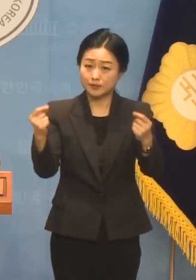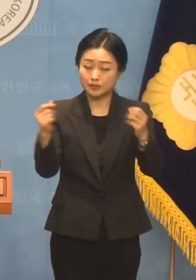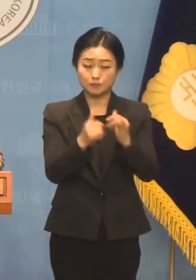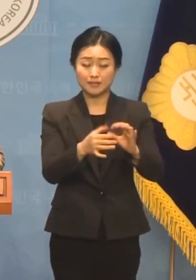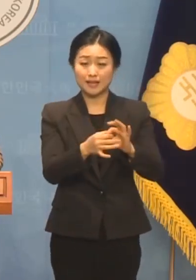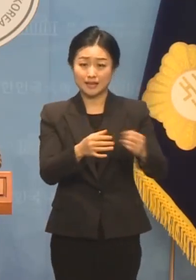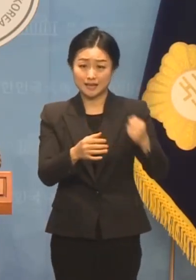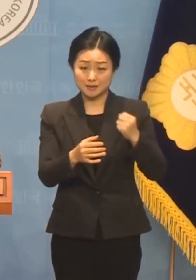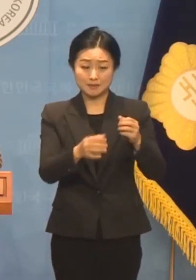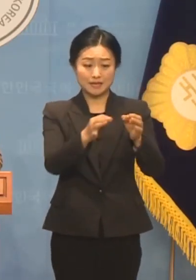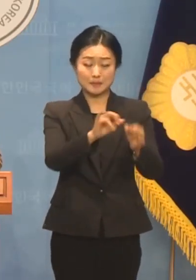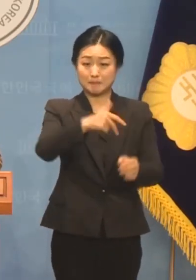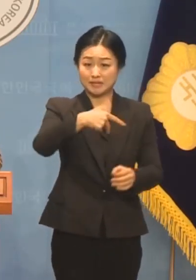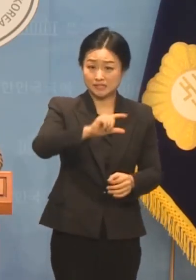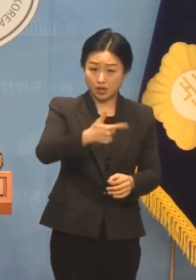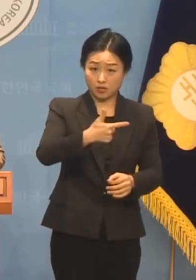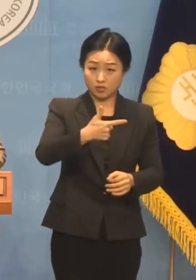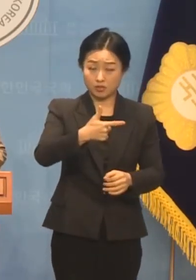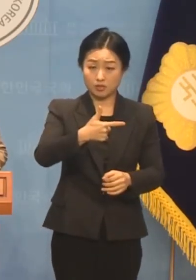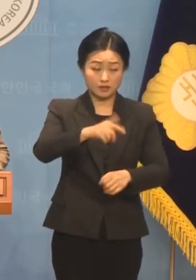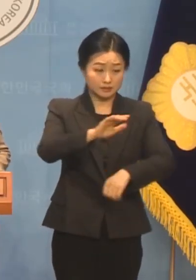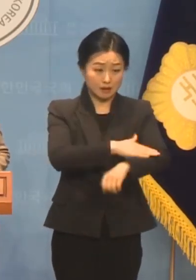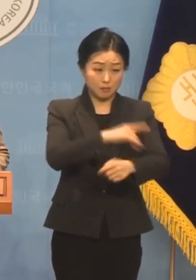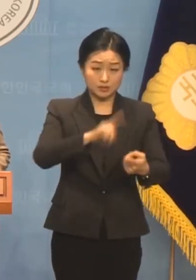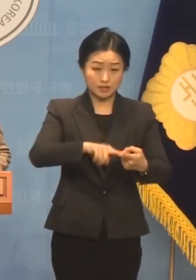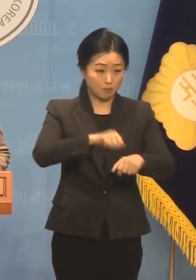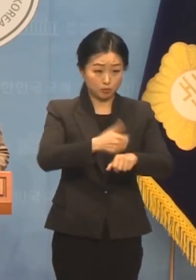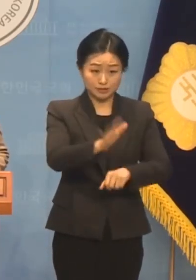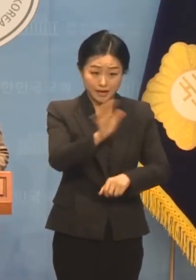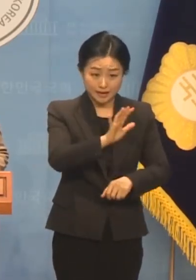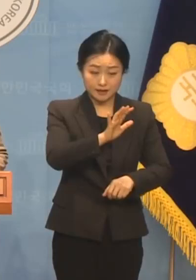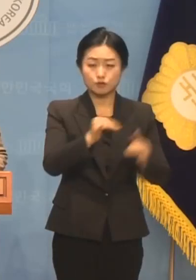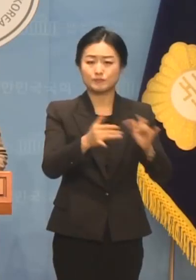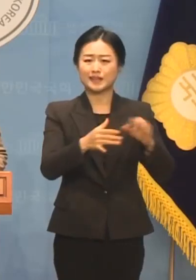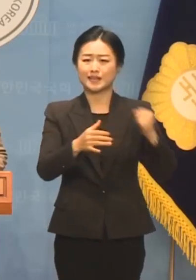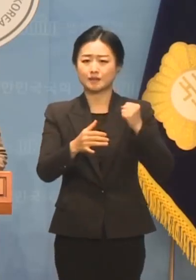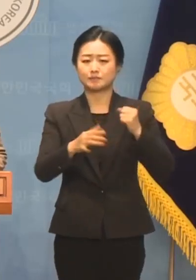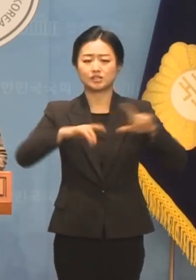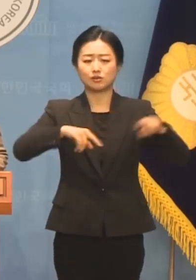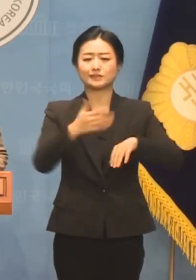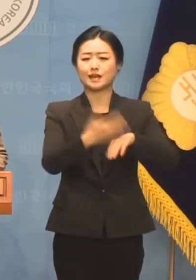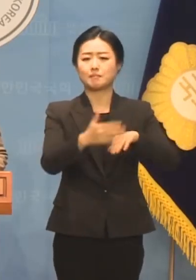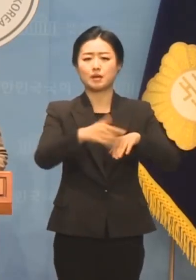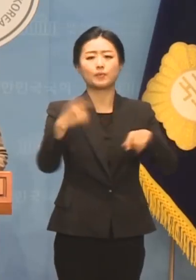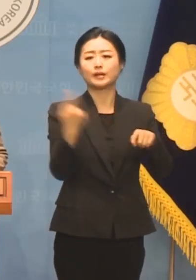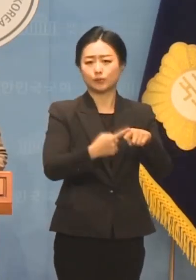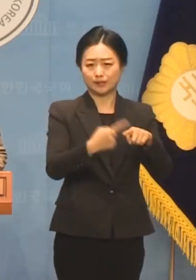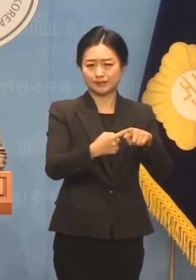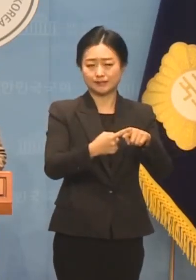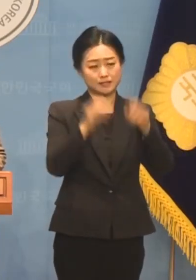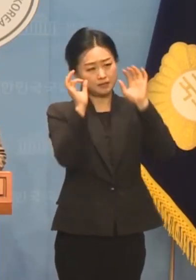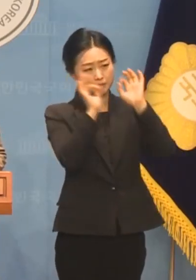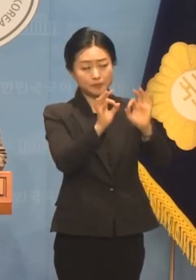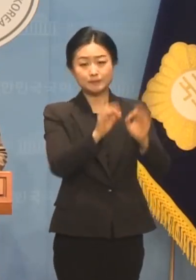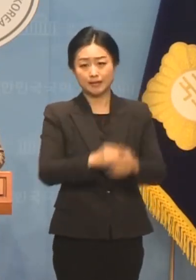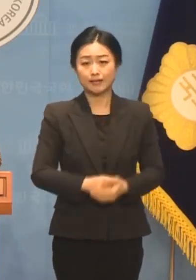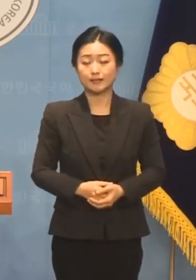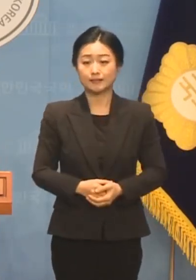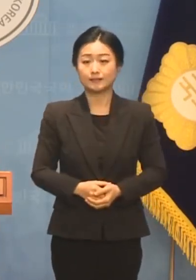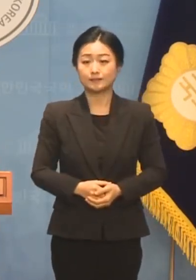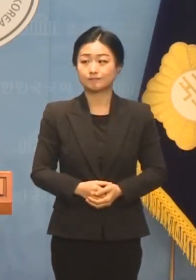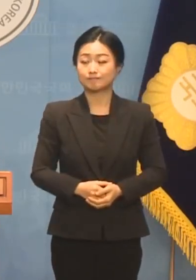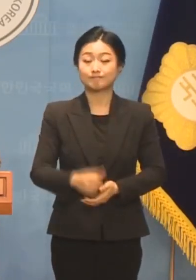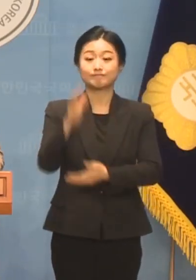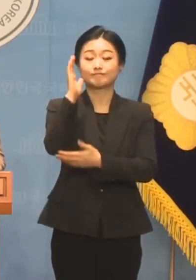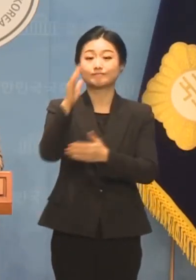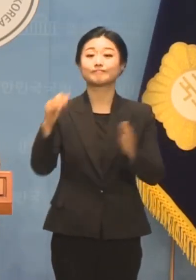의원의 행태에 대해서 책임을 묻지 않는다면 국민의힘 또한 정치 깡패임을 스스로 자임한 것으로 저희는 이해하겠습니다.